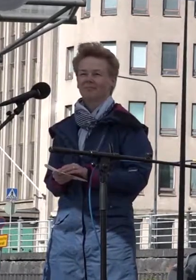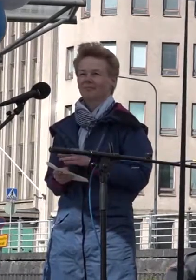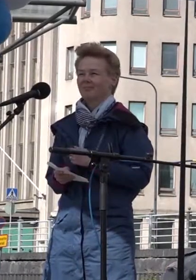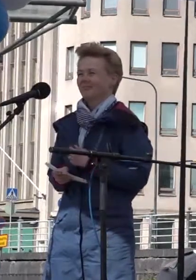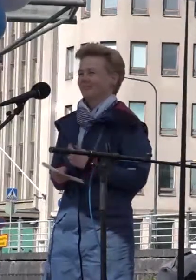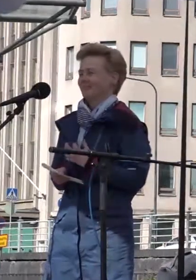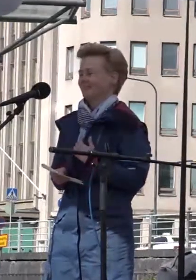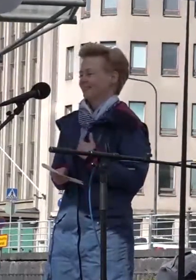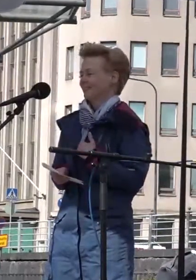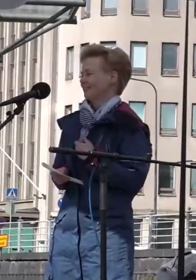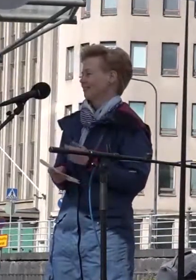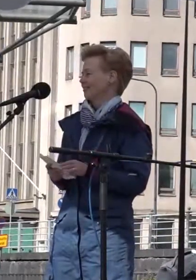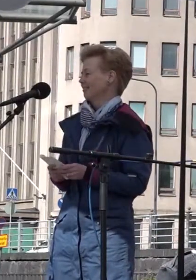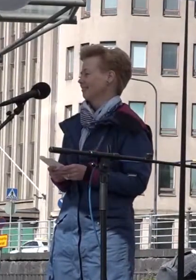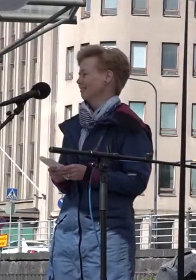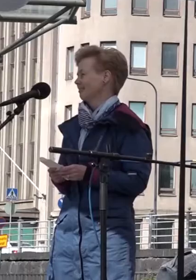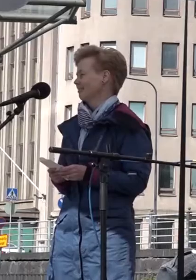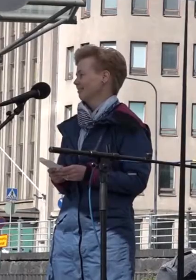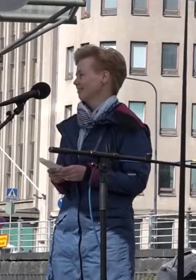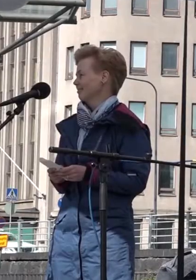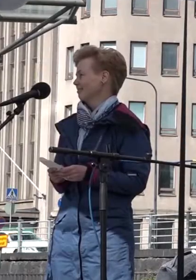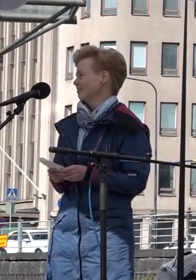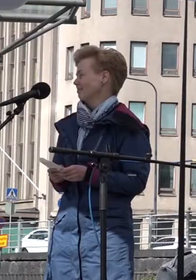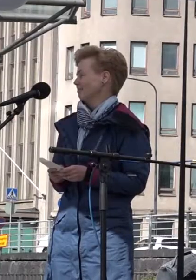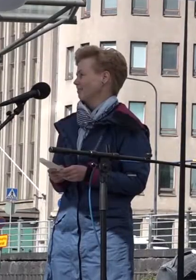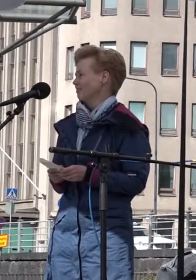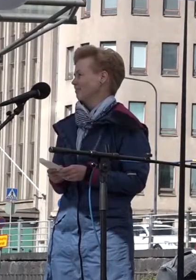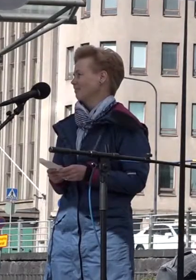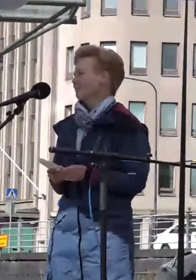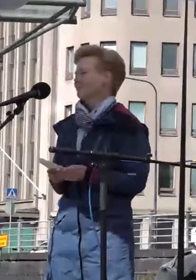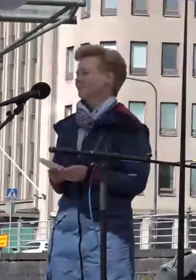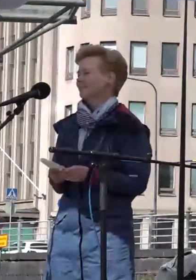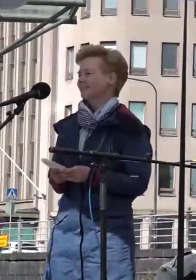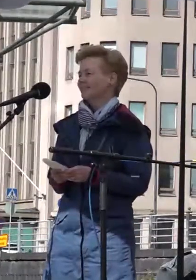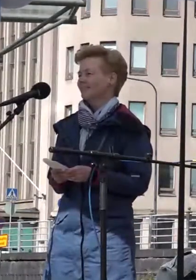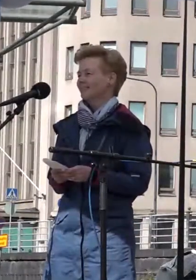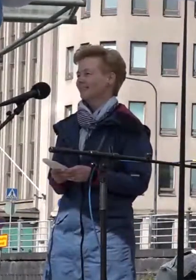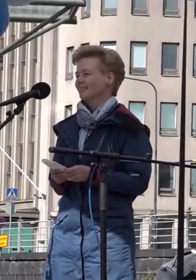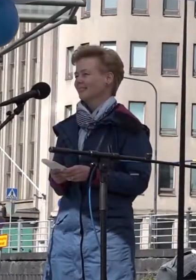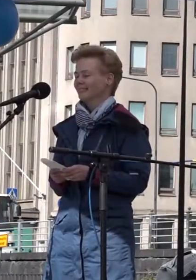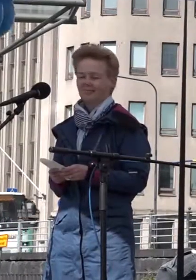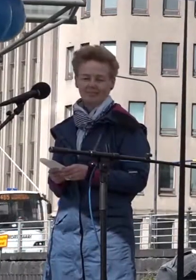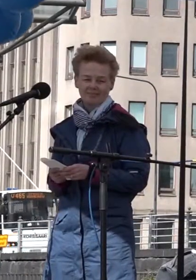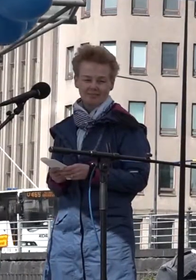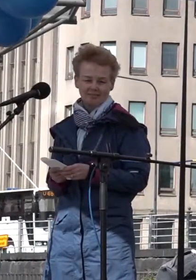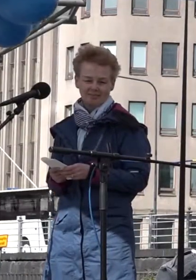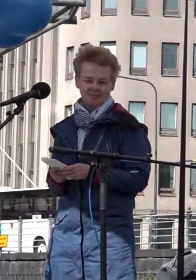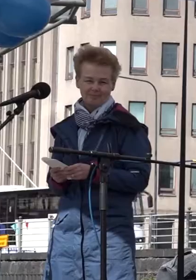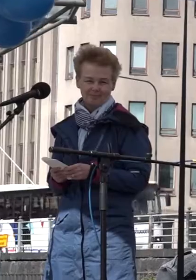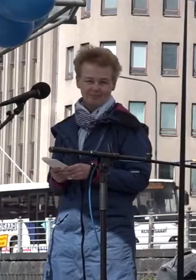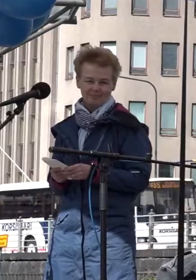Viime vuonna Kalle Könkkylä sai ensimmäisenä suomalaisena Yhdysvaltojen kansainvälisen vammaisneuvoston merkittävän